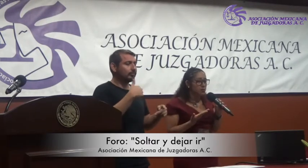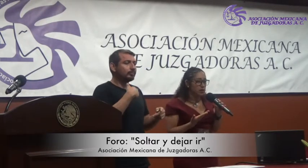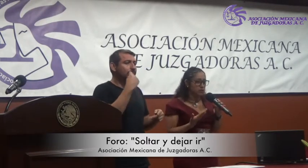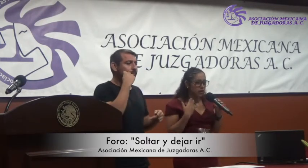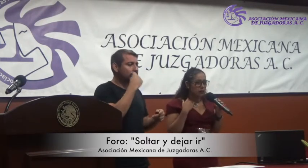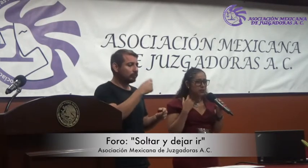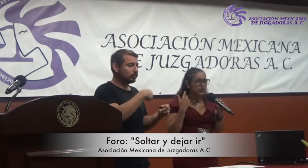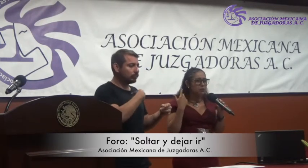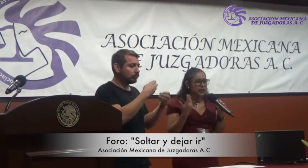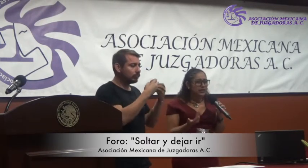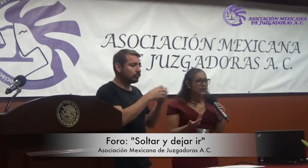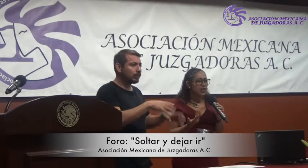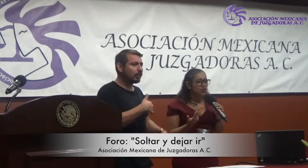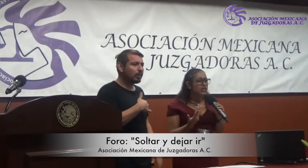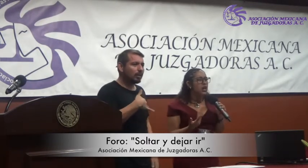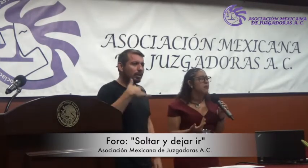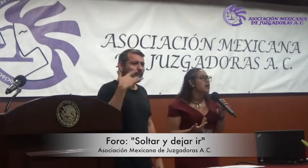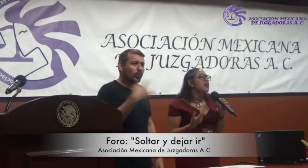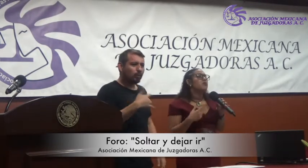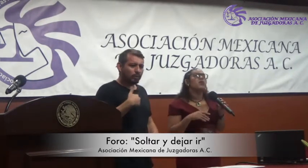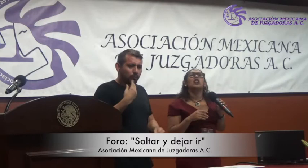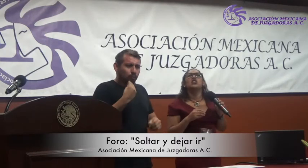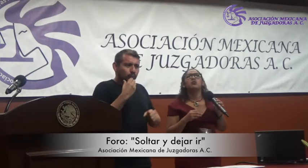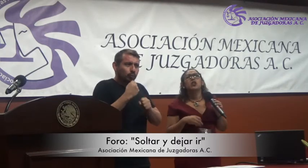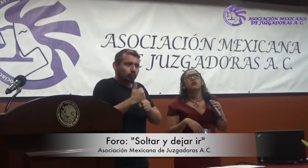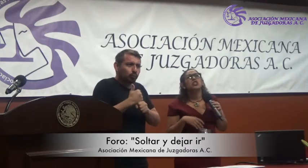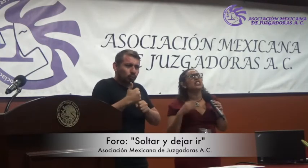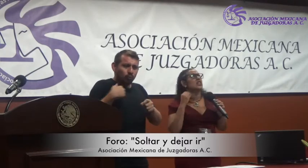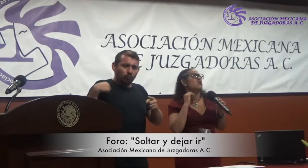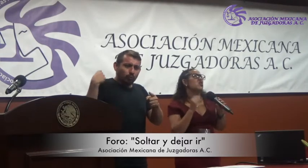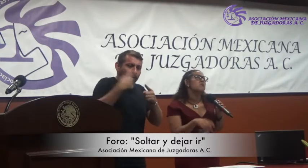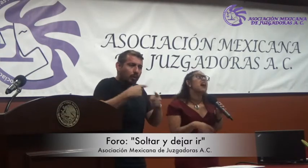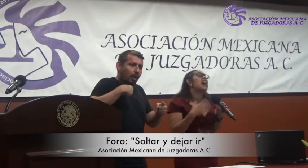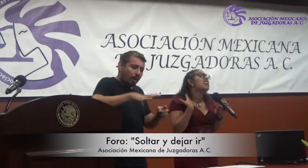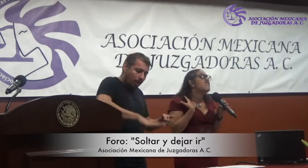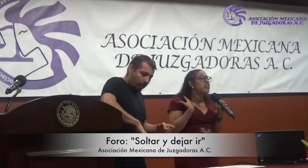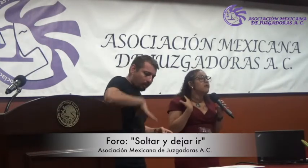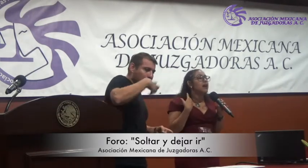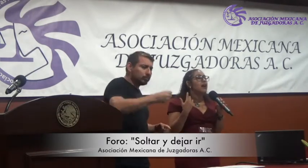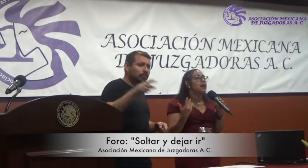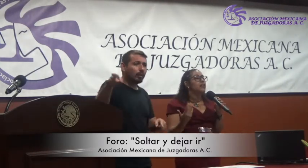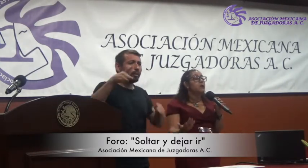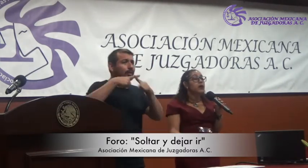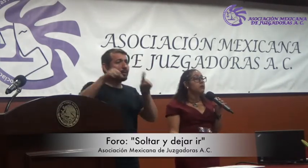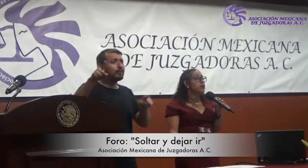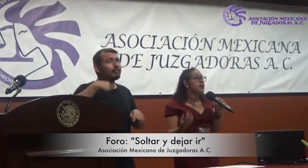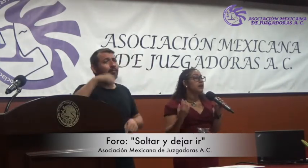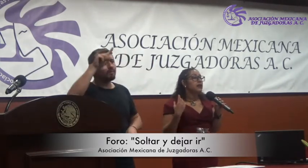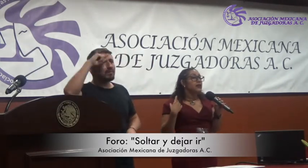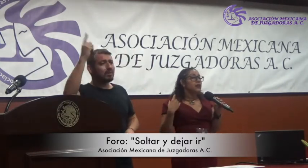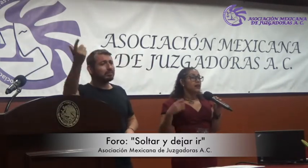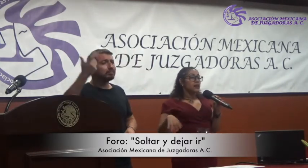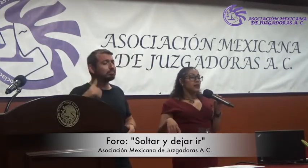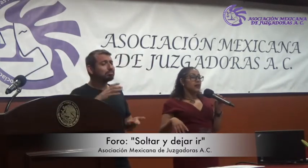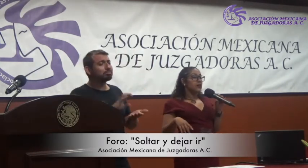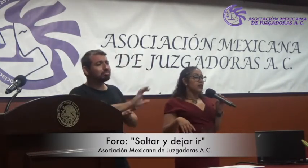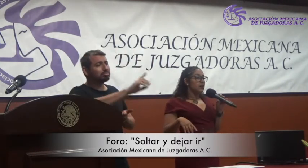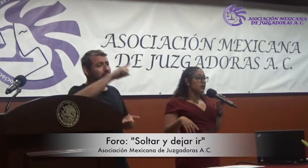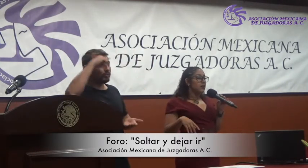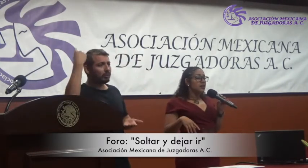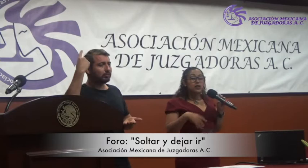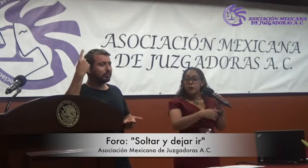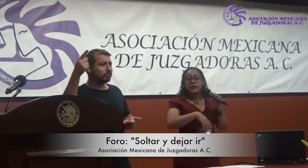dolorosas también? ¿Por qué representan un drama? ¿Por qué nos podemos sentir muy mal, enfermar y deprimir?